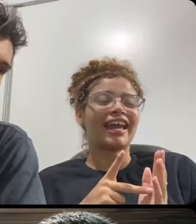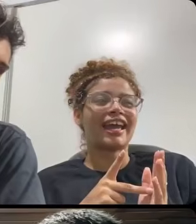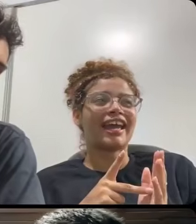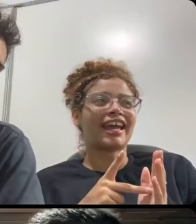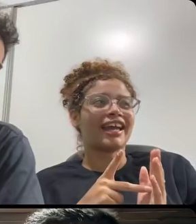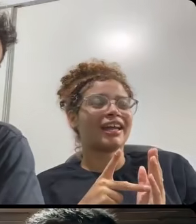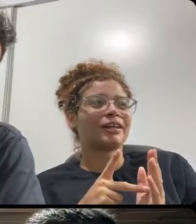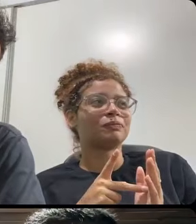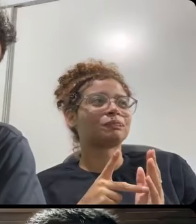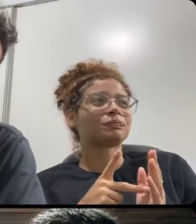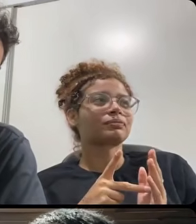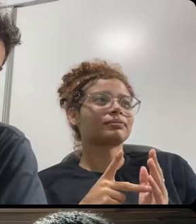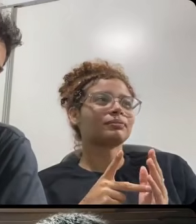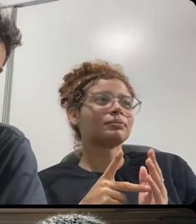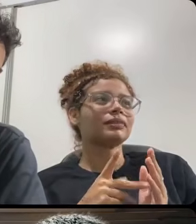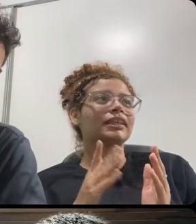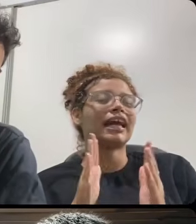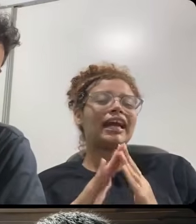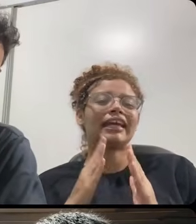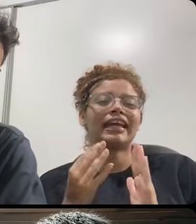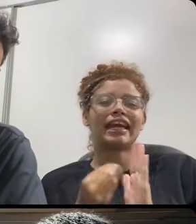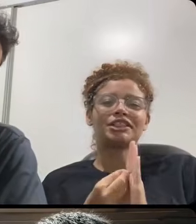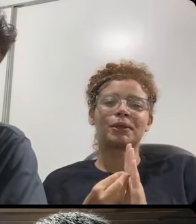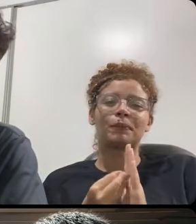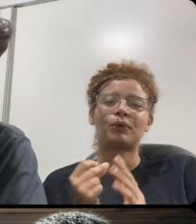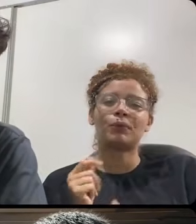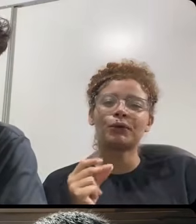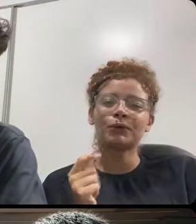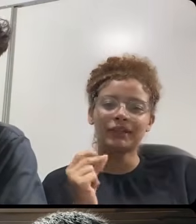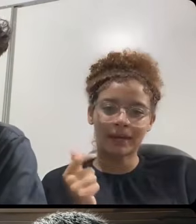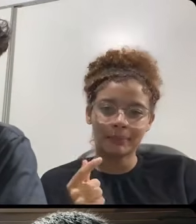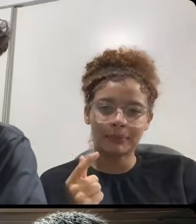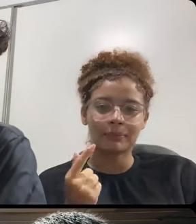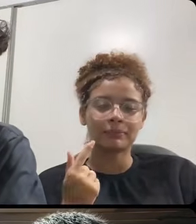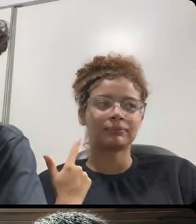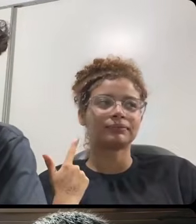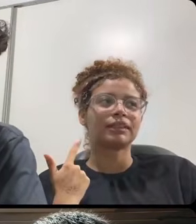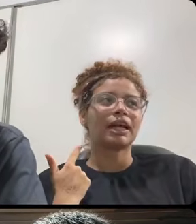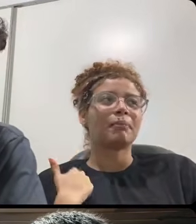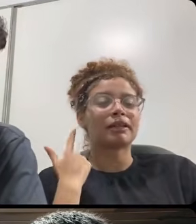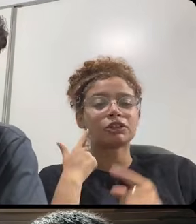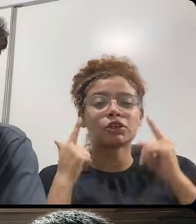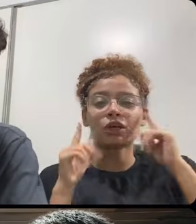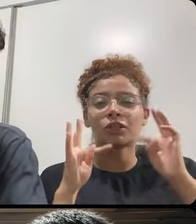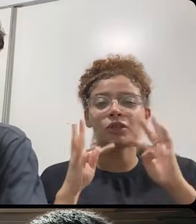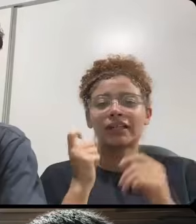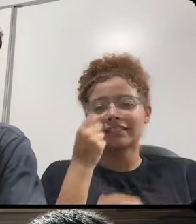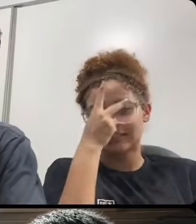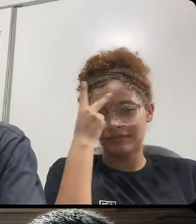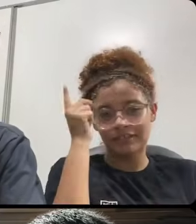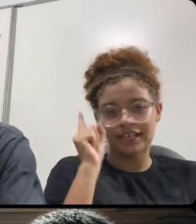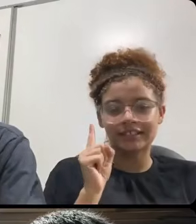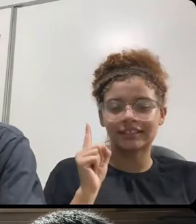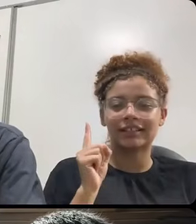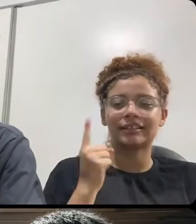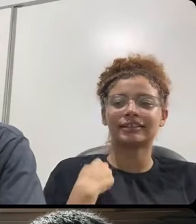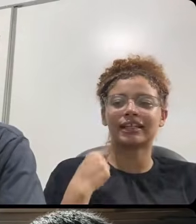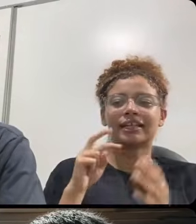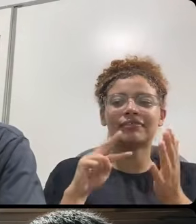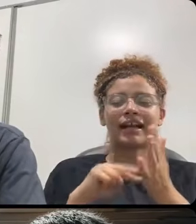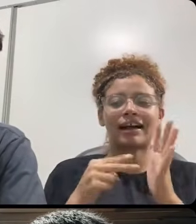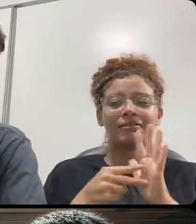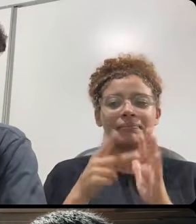falar. É, a igreja, por muito tempo, pensou que todas as